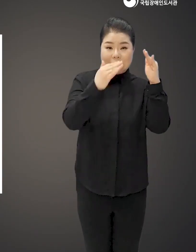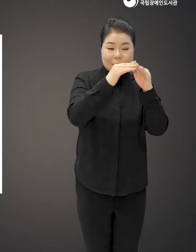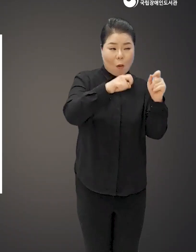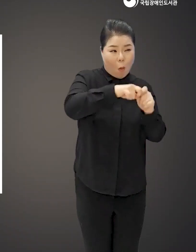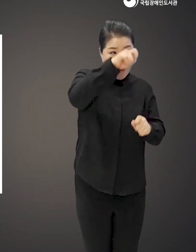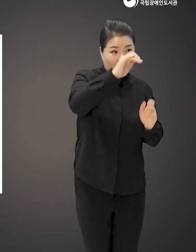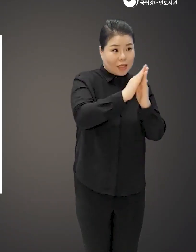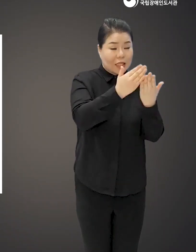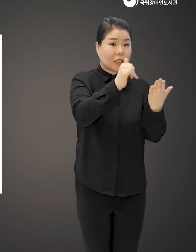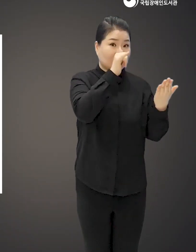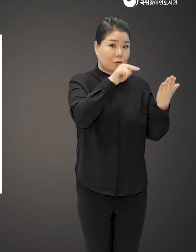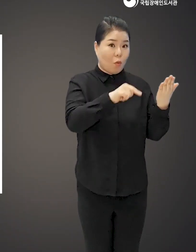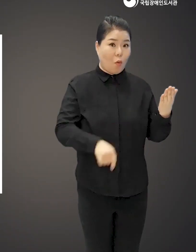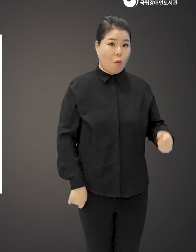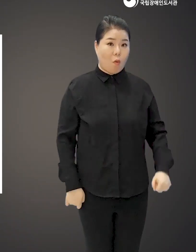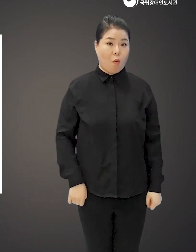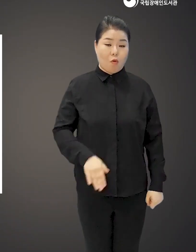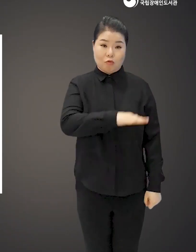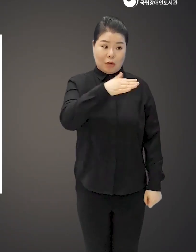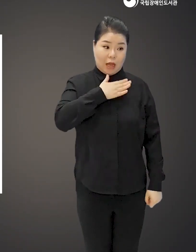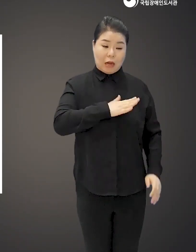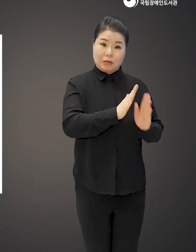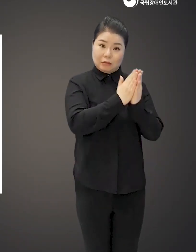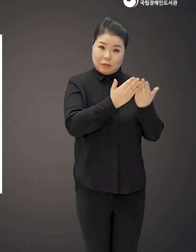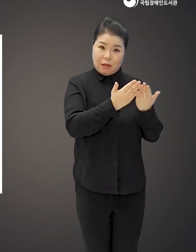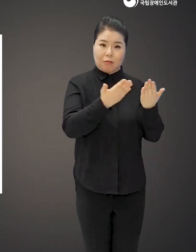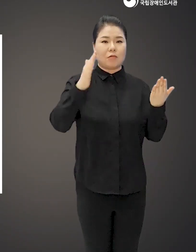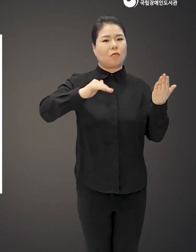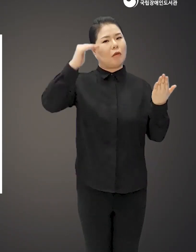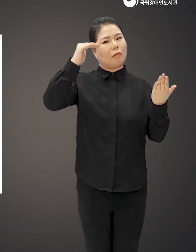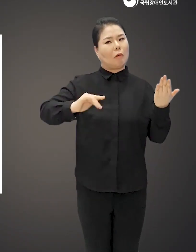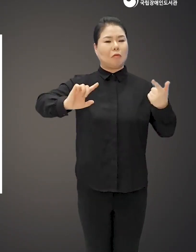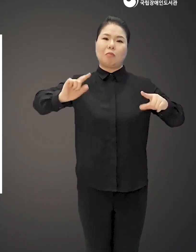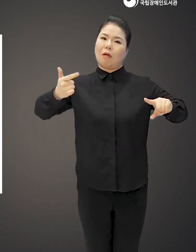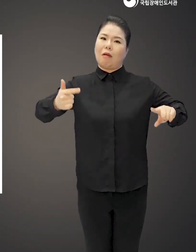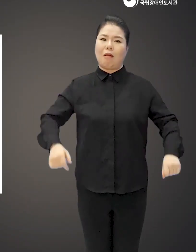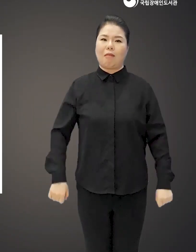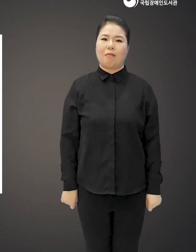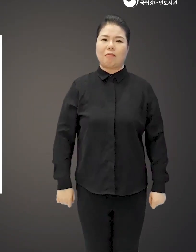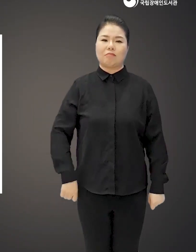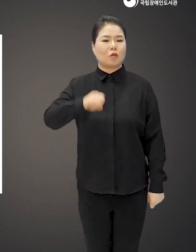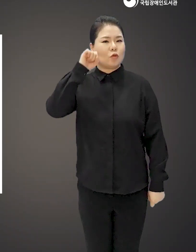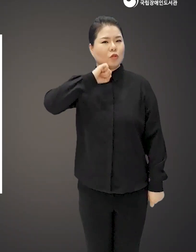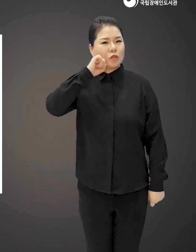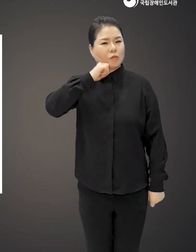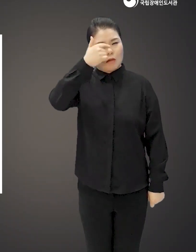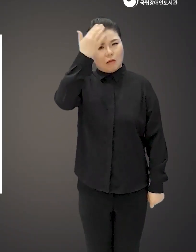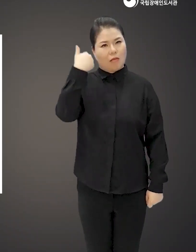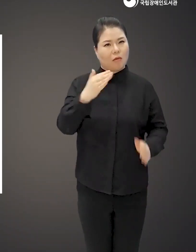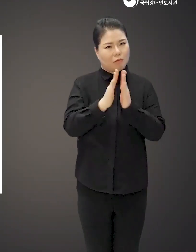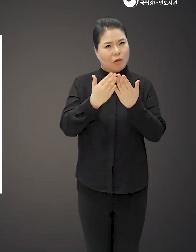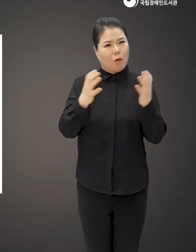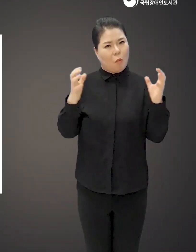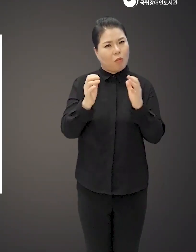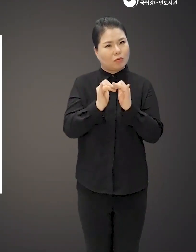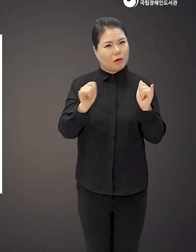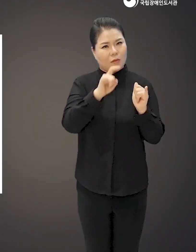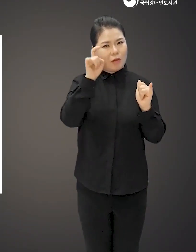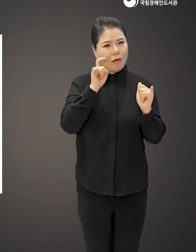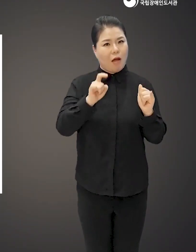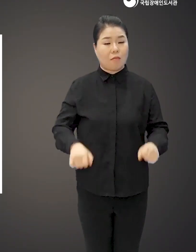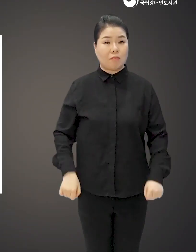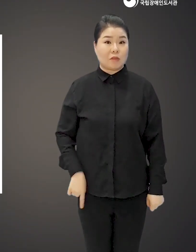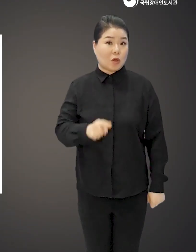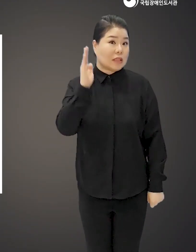아줌마 집에 무지 오래된 책이 있어. 우리가 다 아는 이야기인데 내용이 좀 달라. 취미가 고서